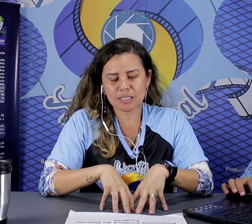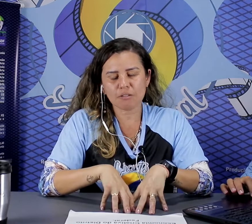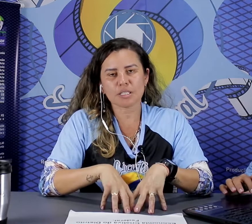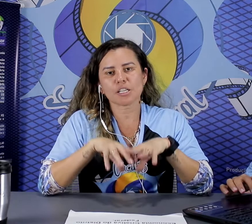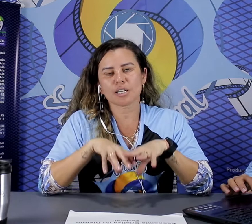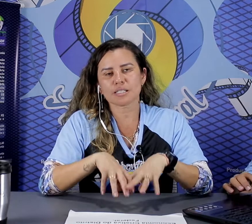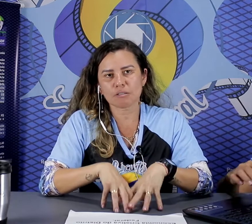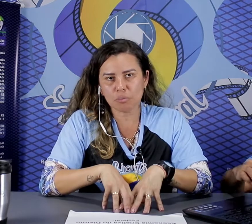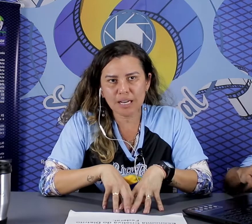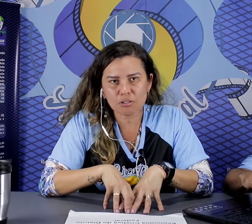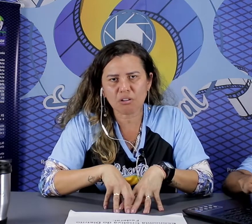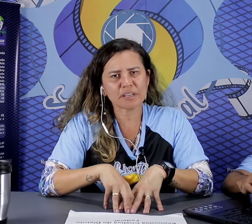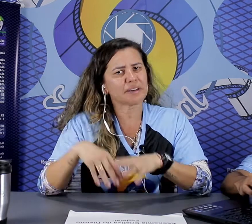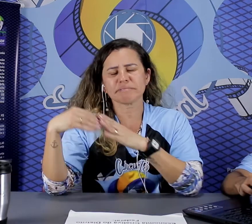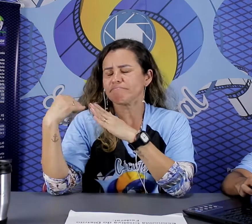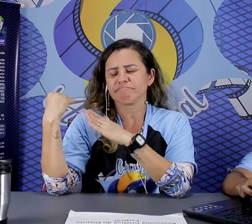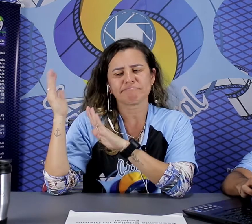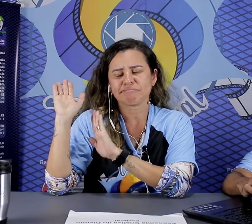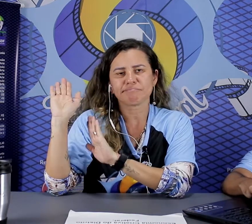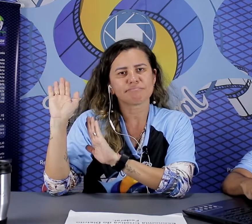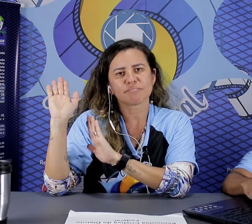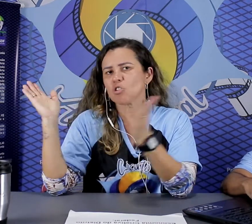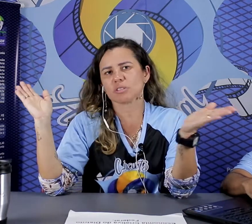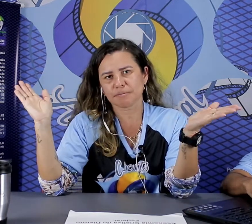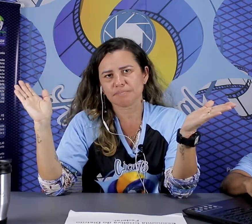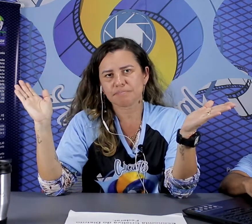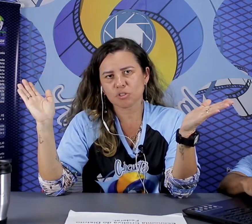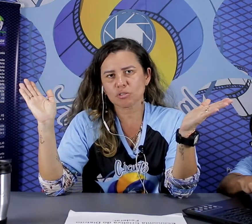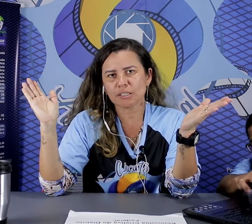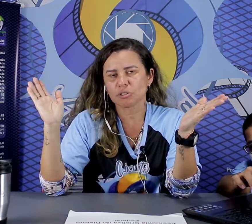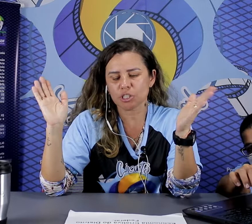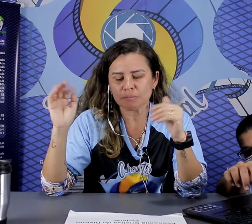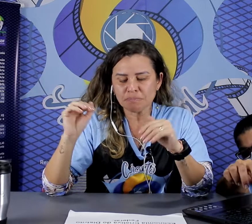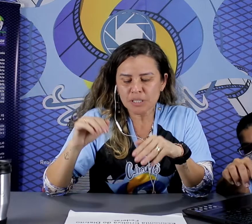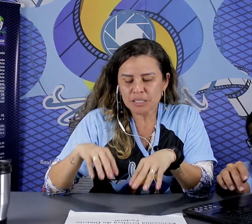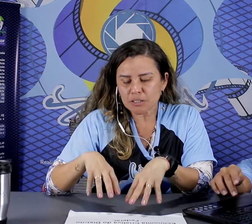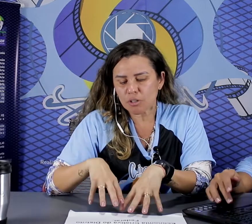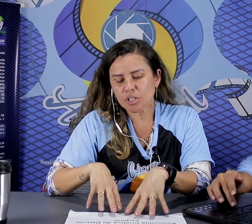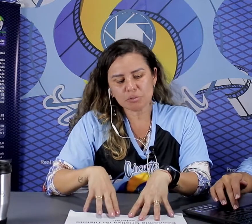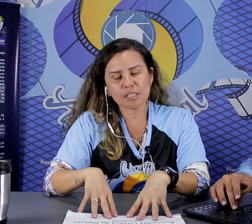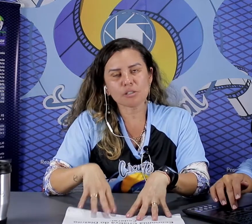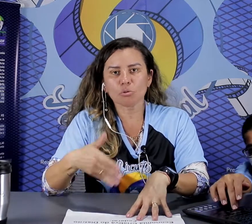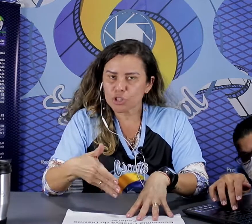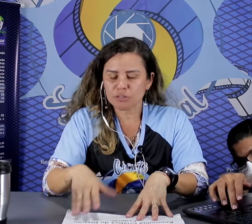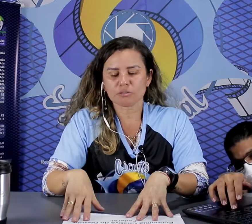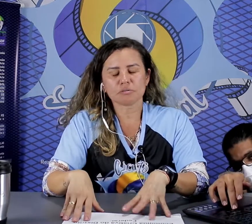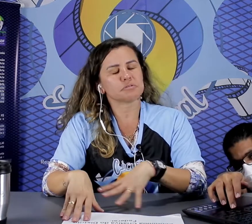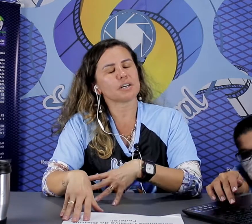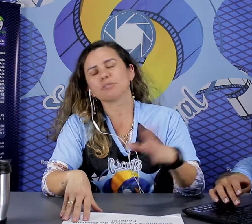essa legislação obrigatória é de ontem à noite. Então, nós temos aí hoje vários